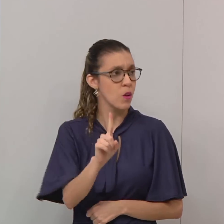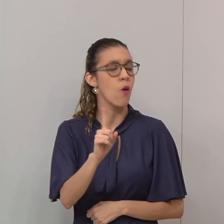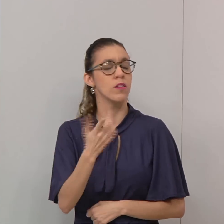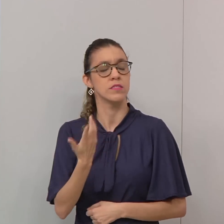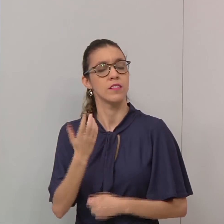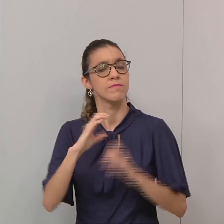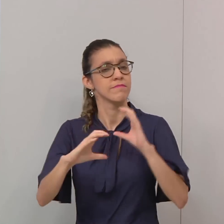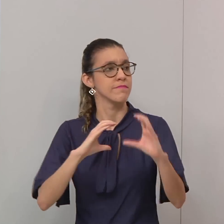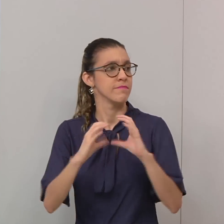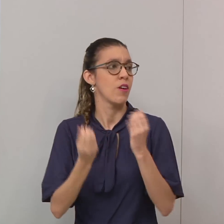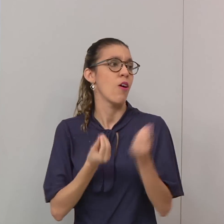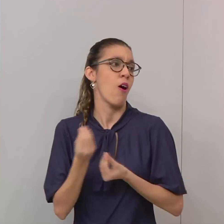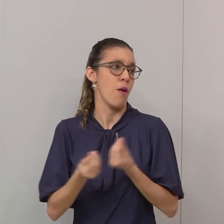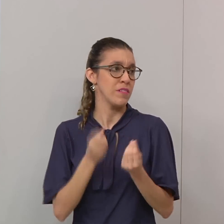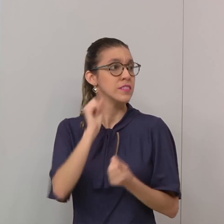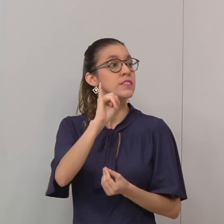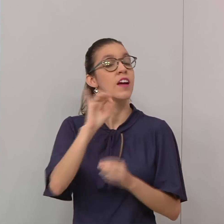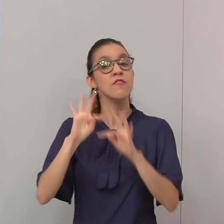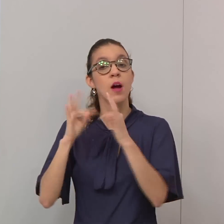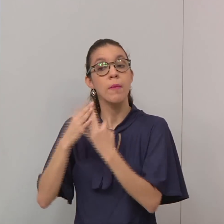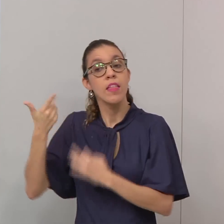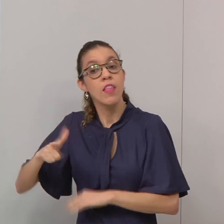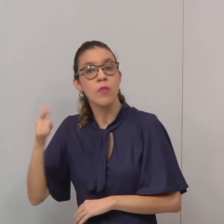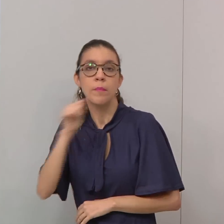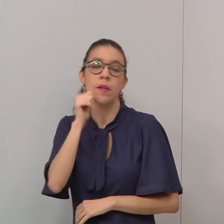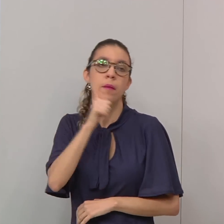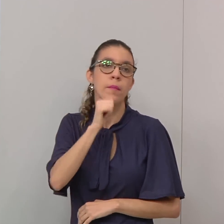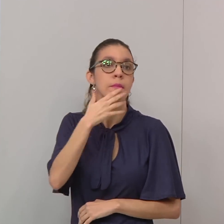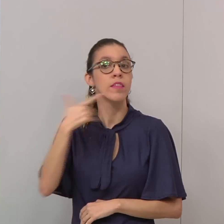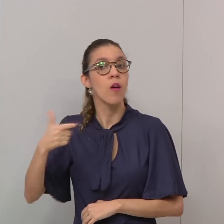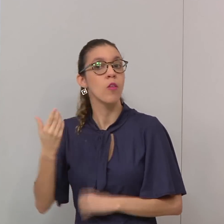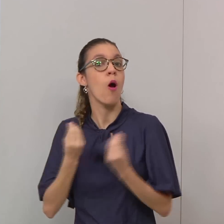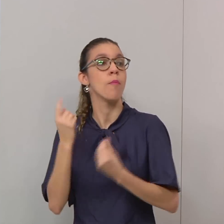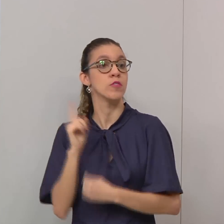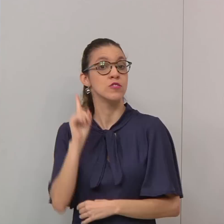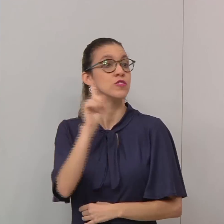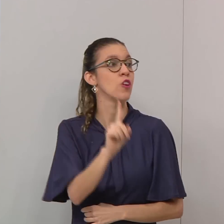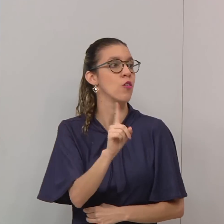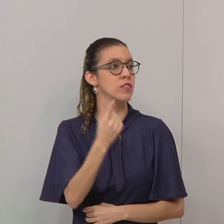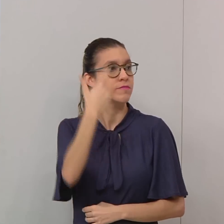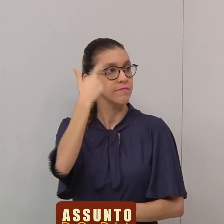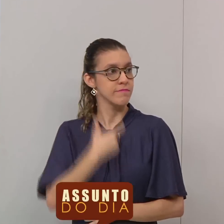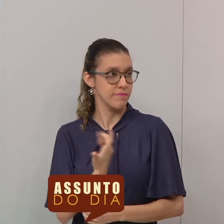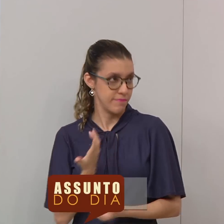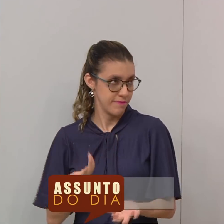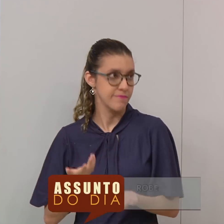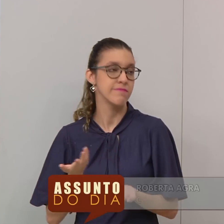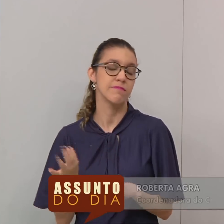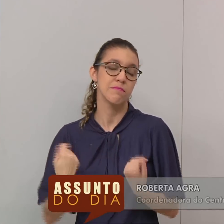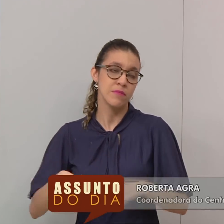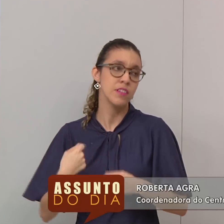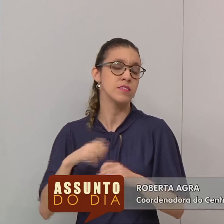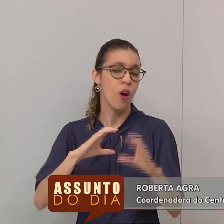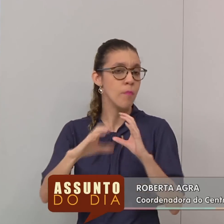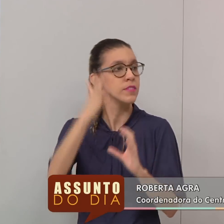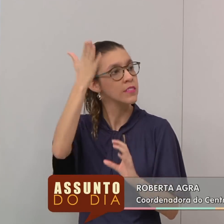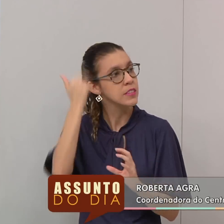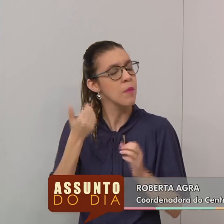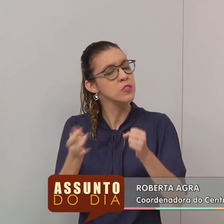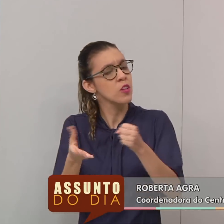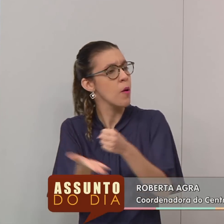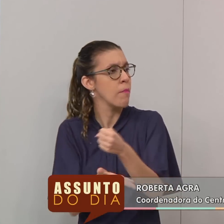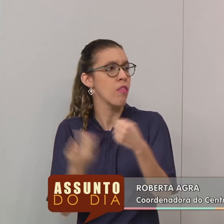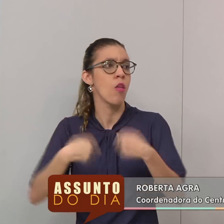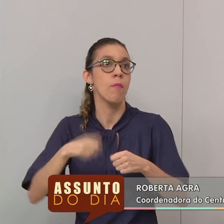Sim, é importante, porque às vezes quando chega um surdo, como é que vai se comunicar com ele? Às vezes vem com a família, mas só